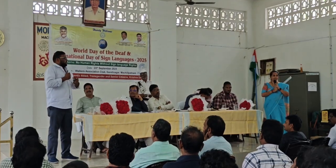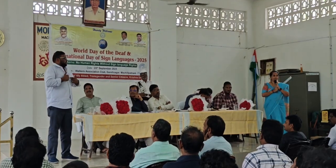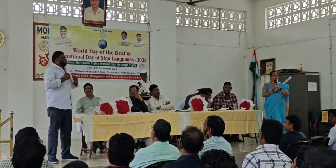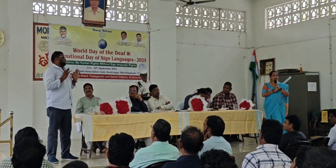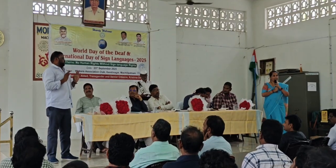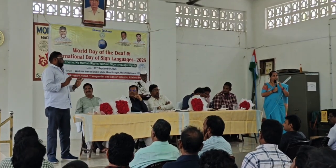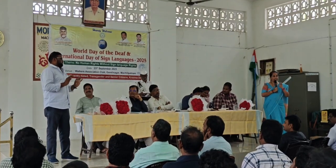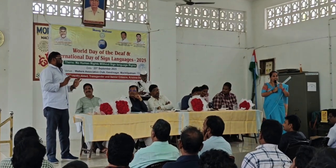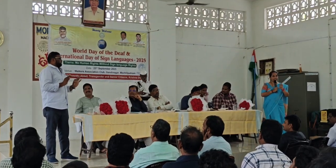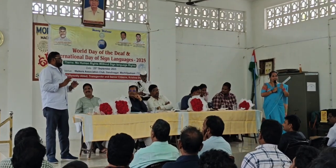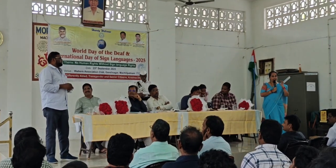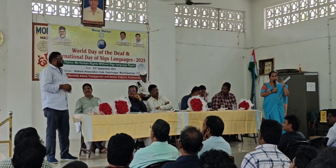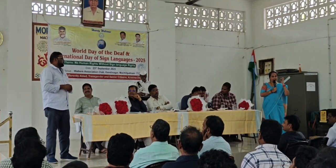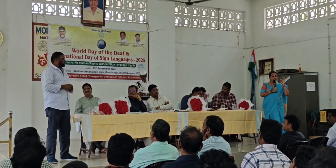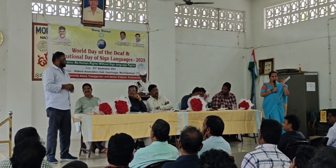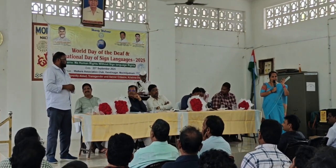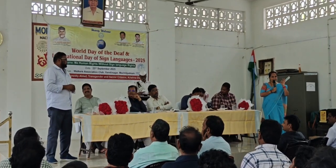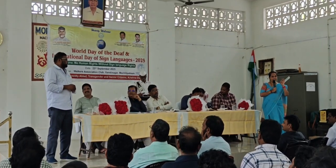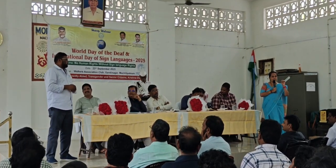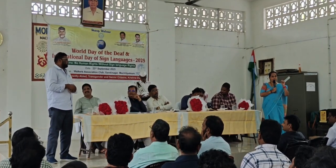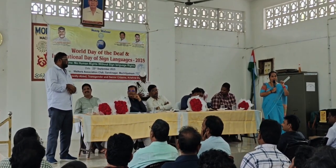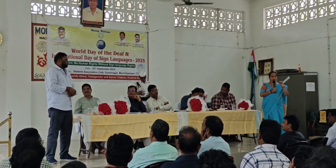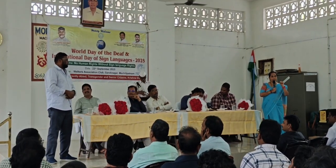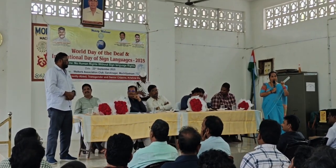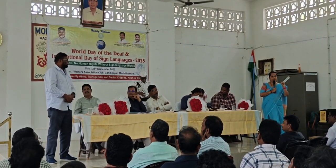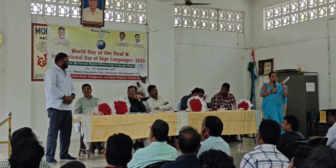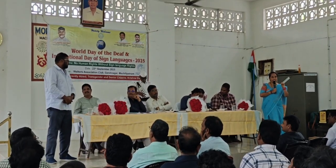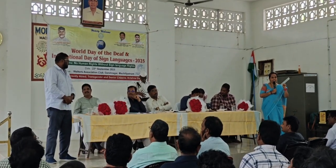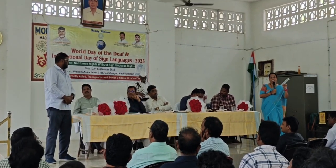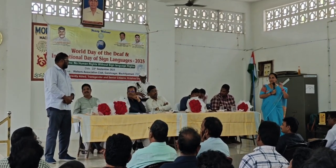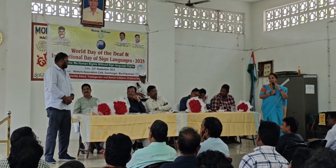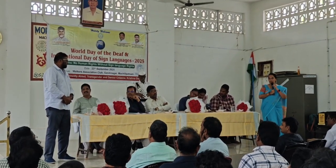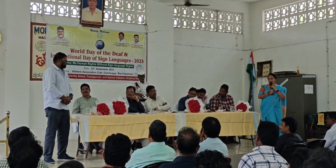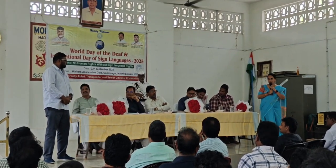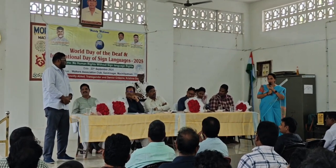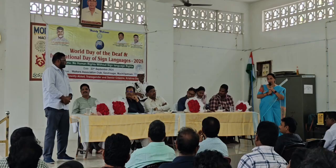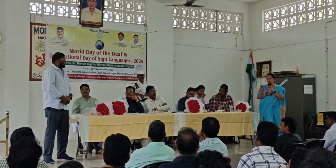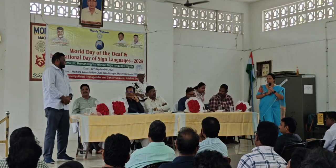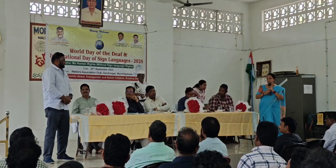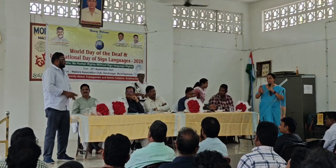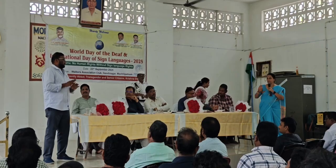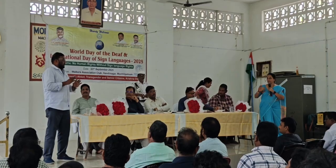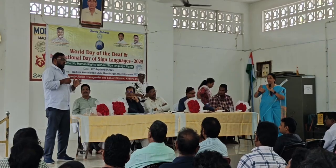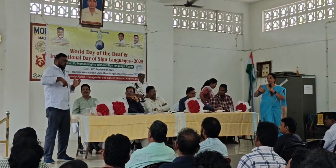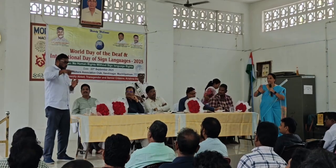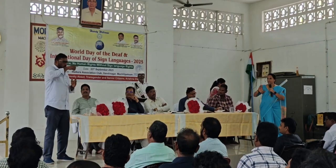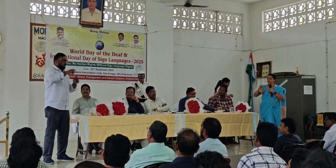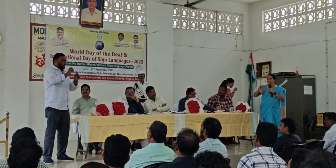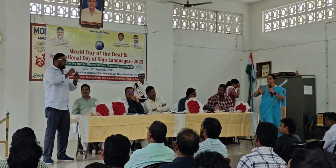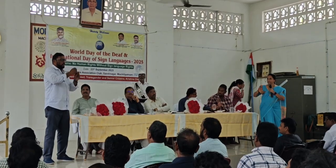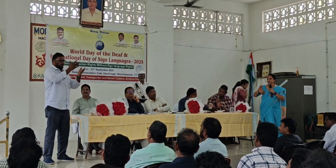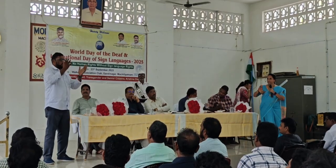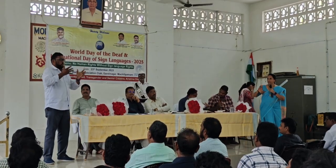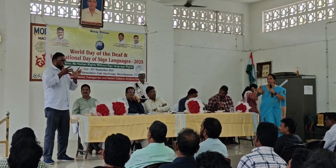నేను డెఫ్ అలాంటి ఆ చిన్న చూపు అనే భావాన్ని తీసివేయాలి ఫస్ట్ మనలో నుంచి.